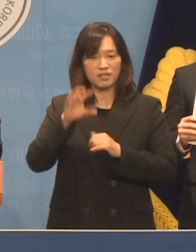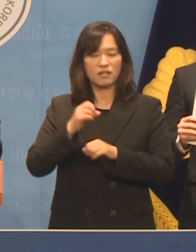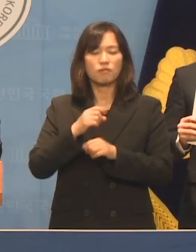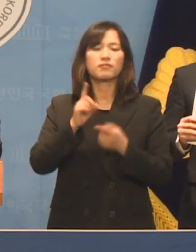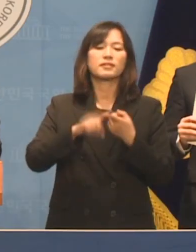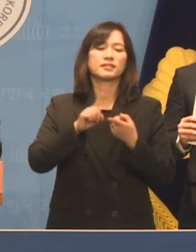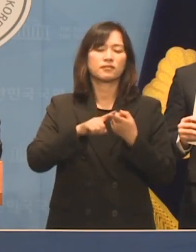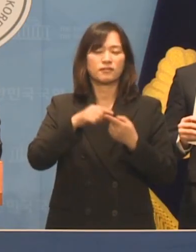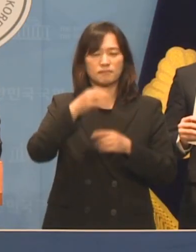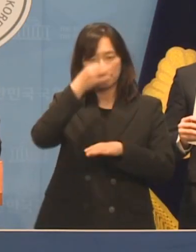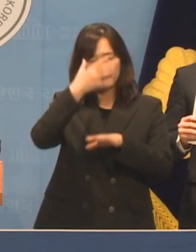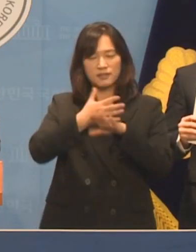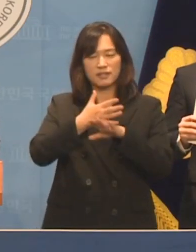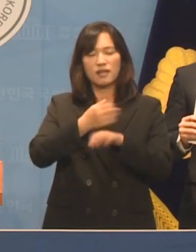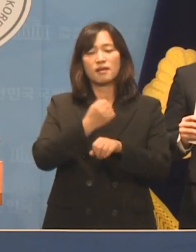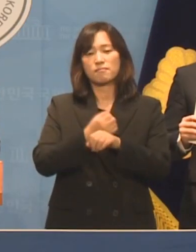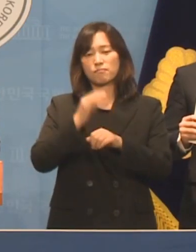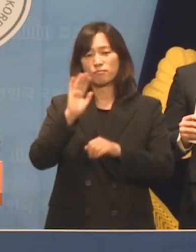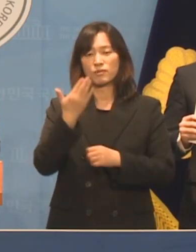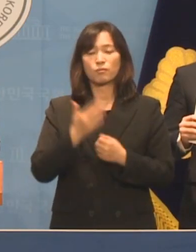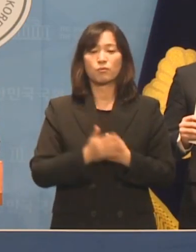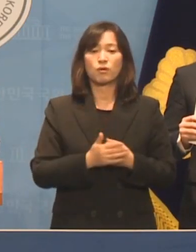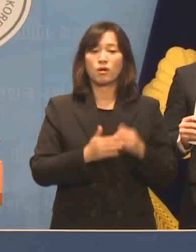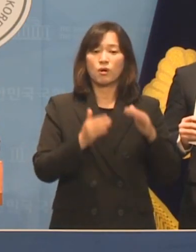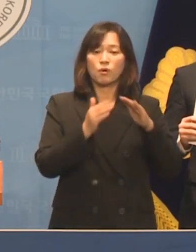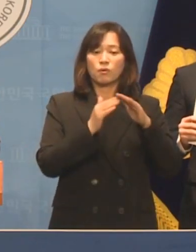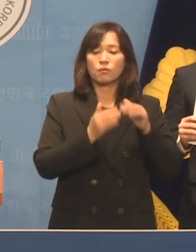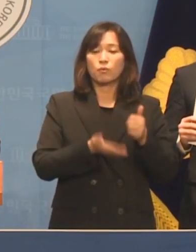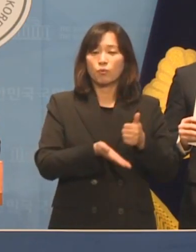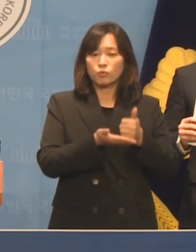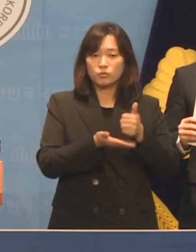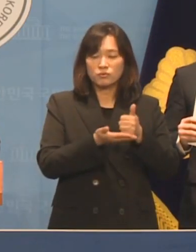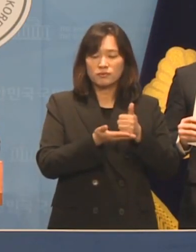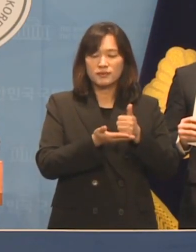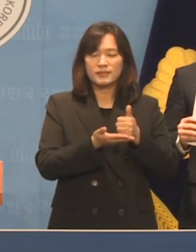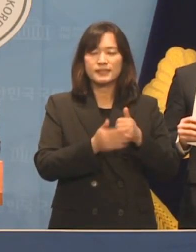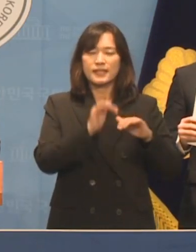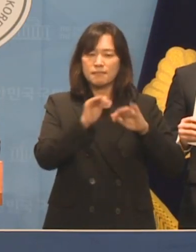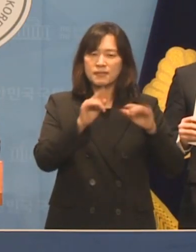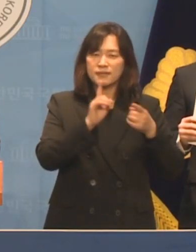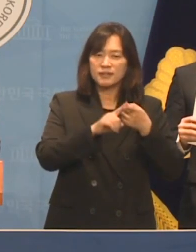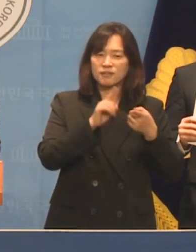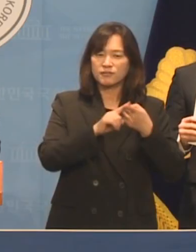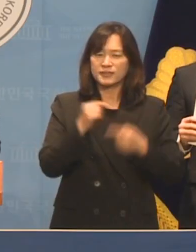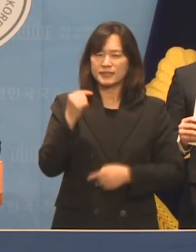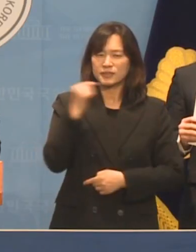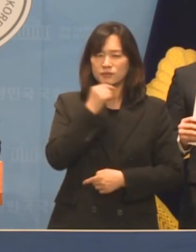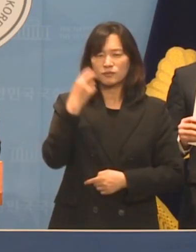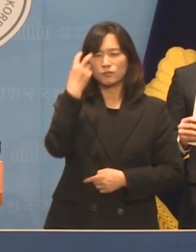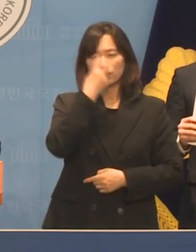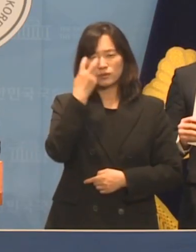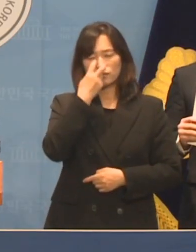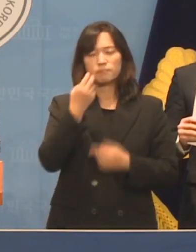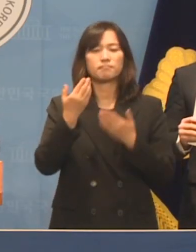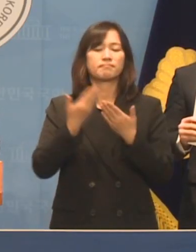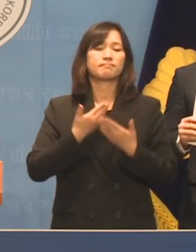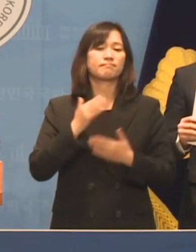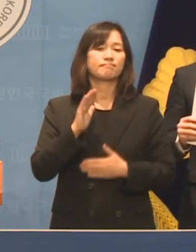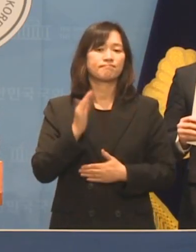즉각 사과해야 합니다. 또한 공천 개입 의혹 전반에 대한 철저한 진상조사를 받아야